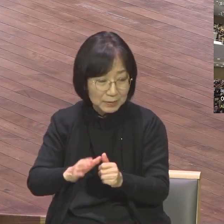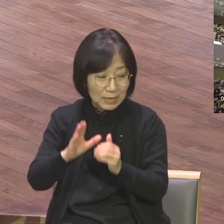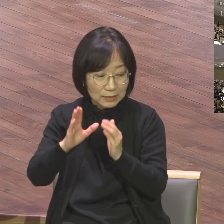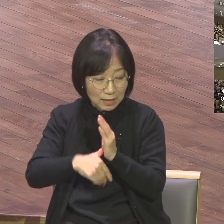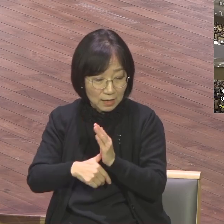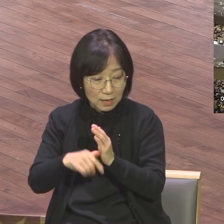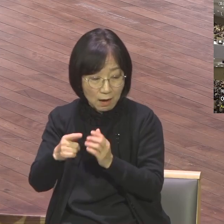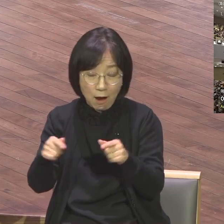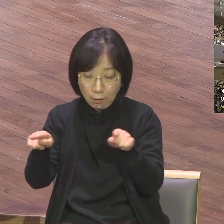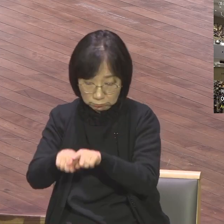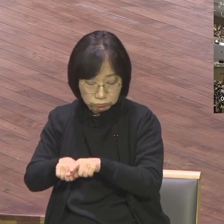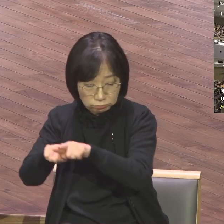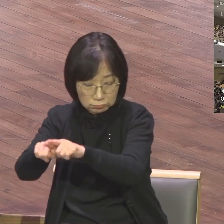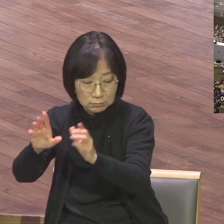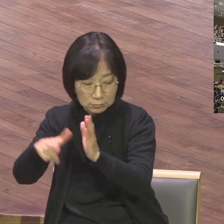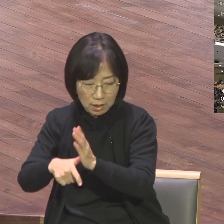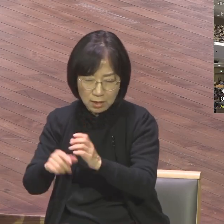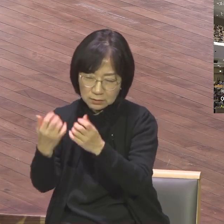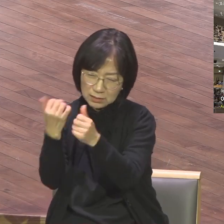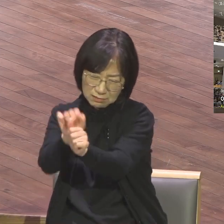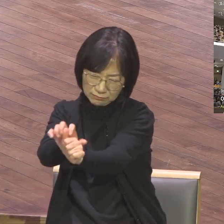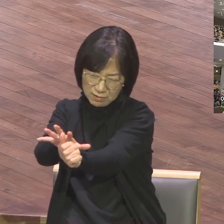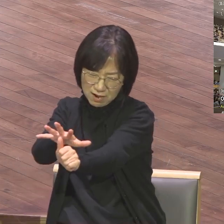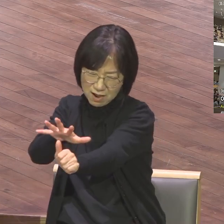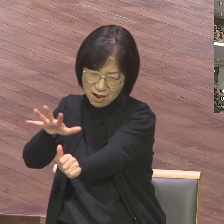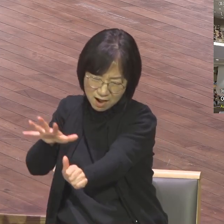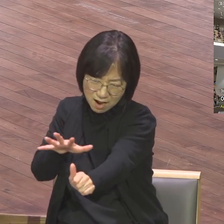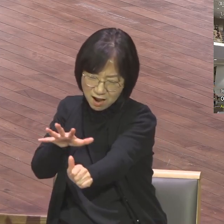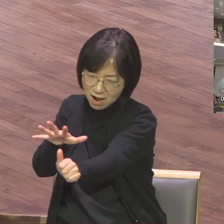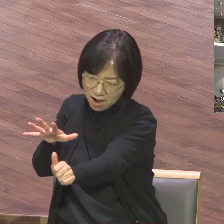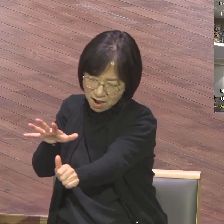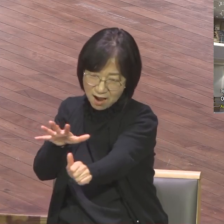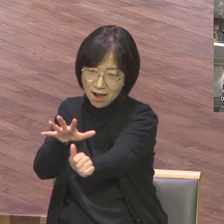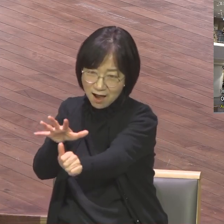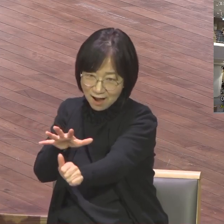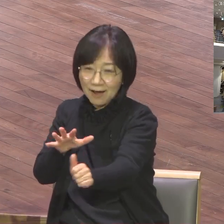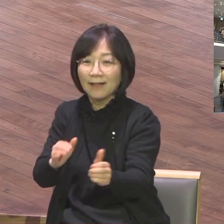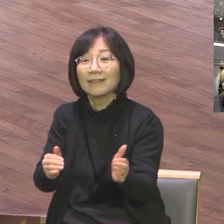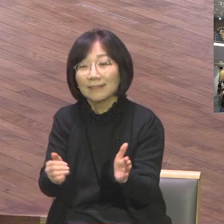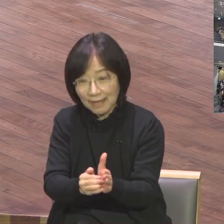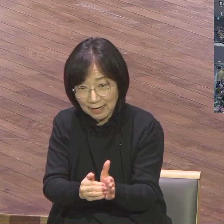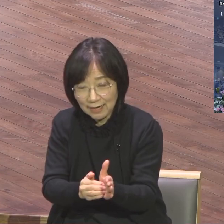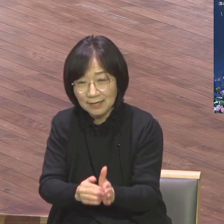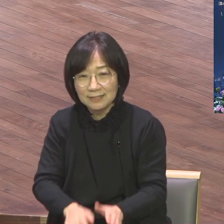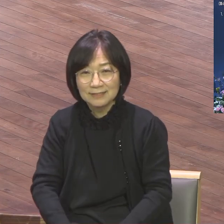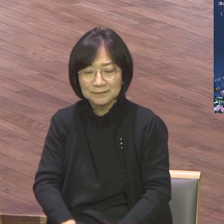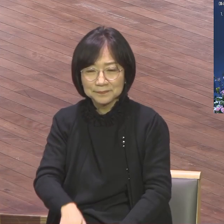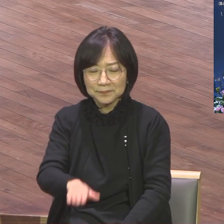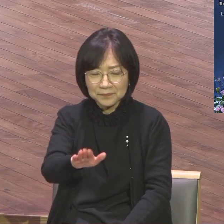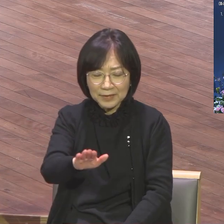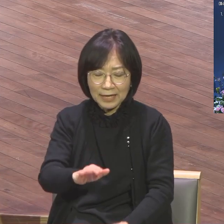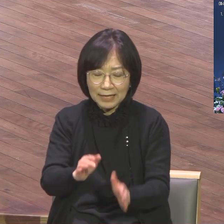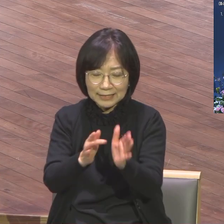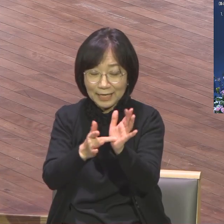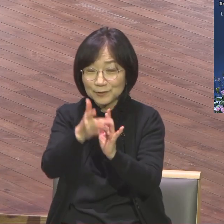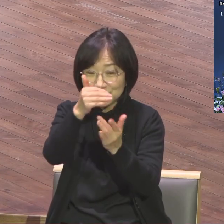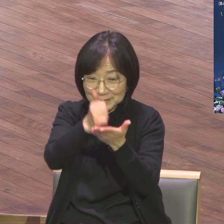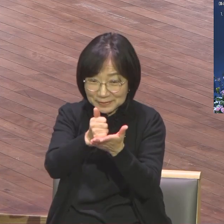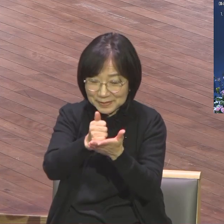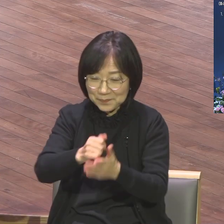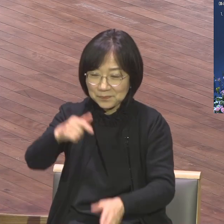함께 가실 새 큰 무리가 따라가며 애워사 밀더라. 자, 예수님께서 그라사